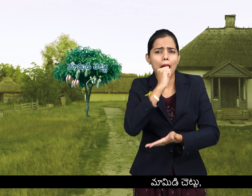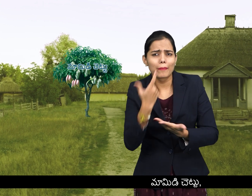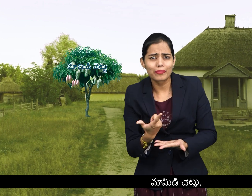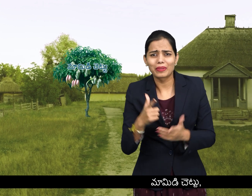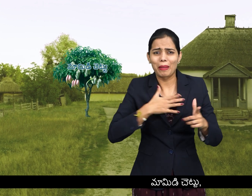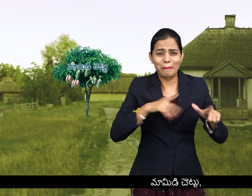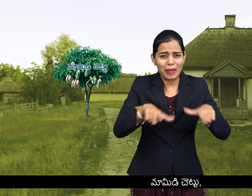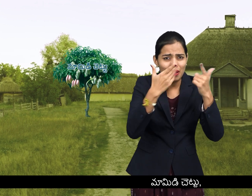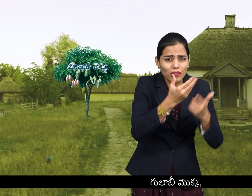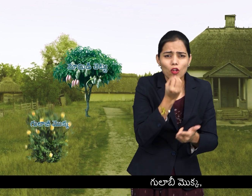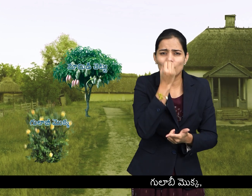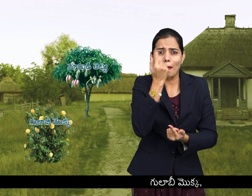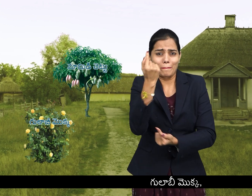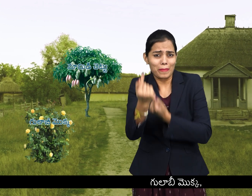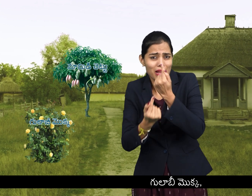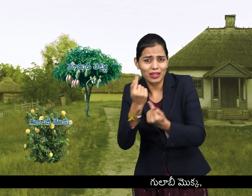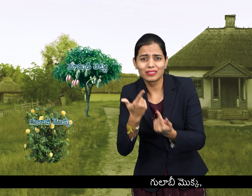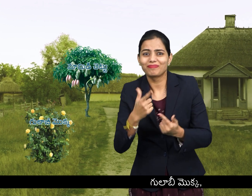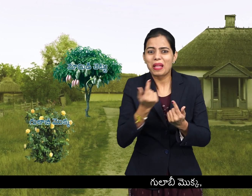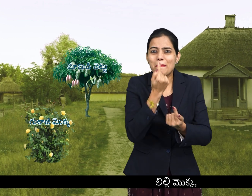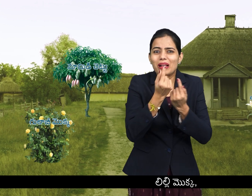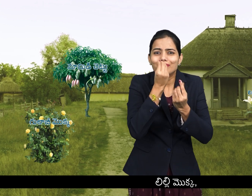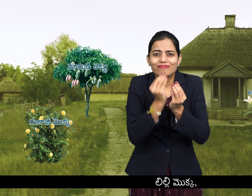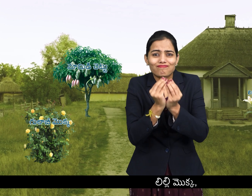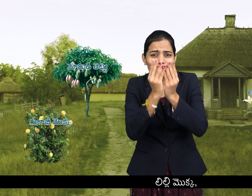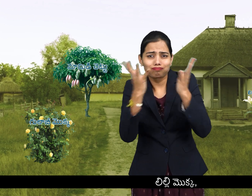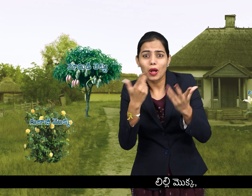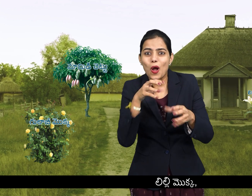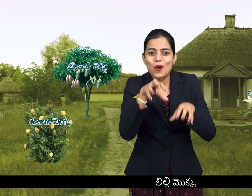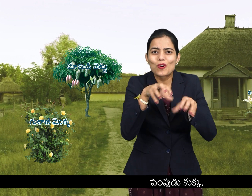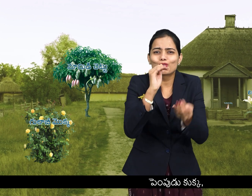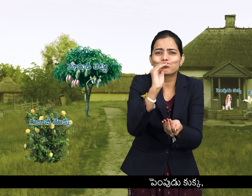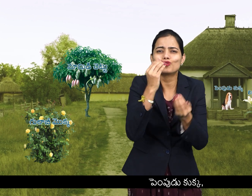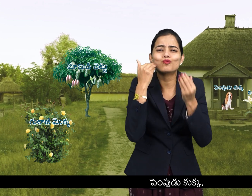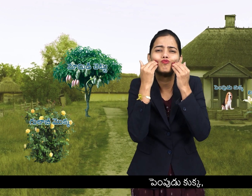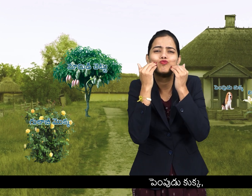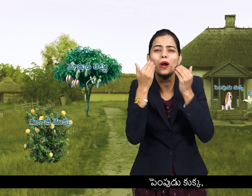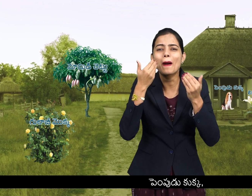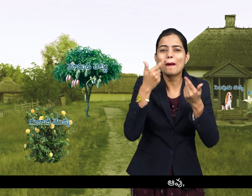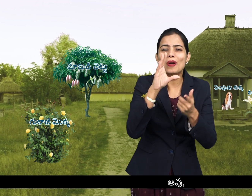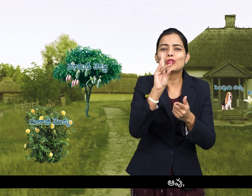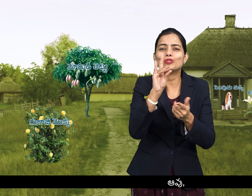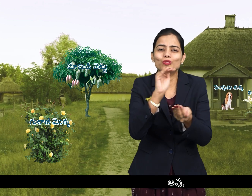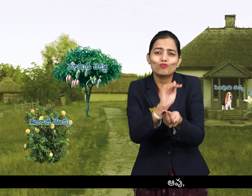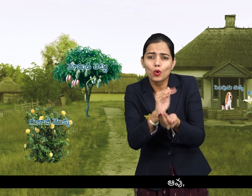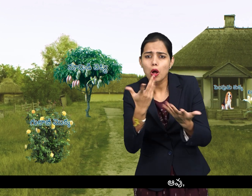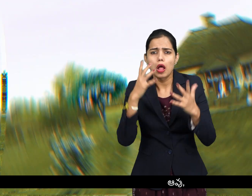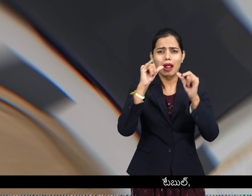మామిడి చెట్టు, గులాబీ మొక్క, లిల్లీ మొక్క, పెంపుడు కుక్క,